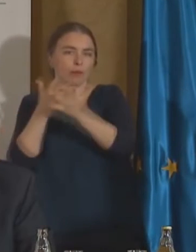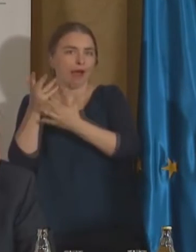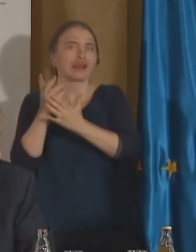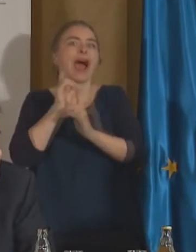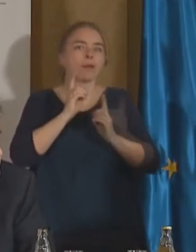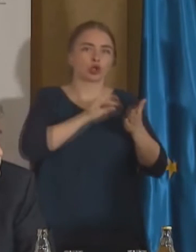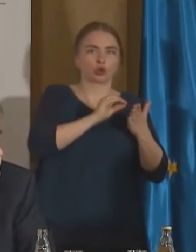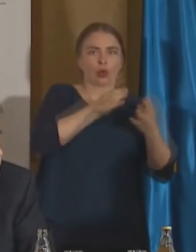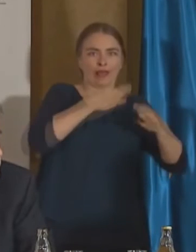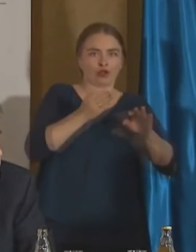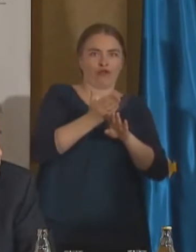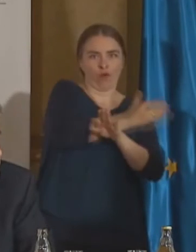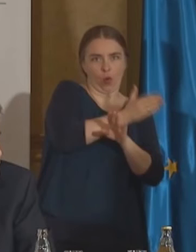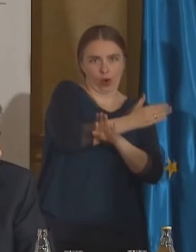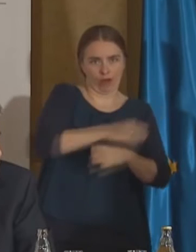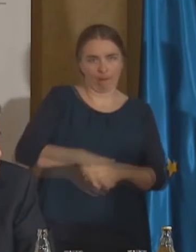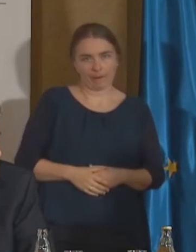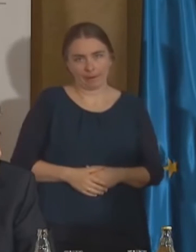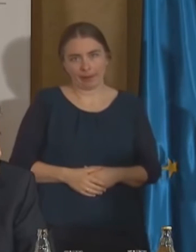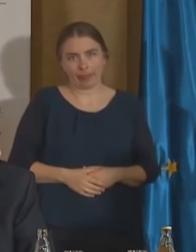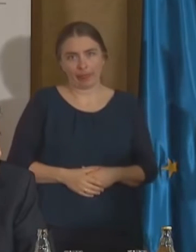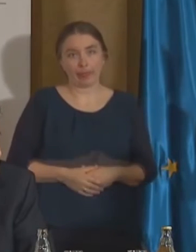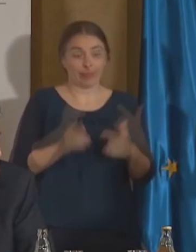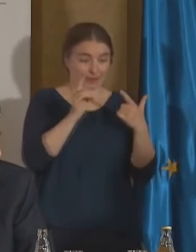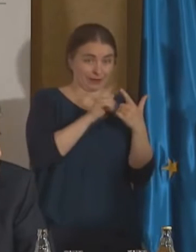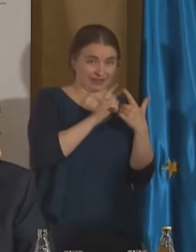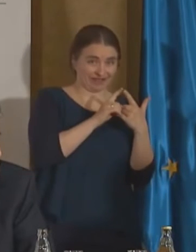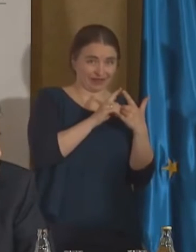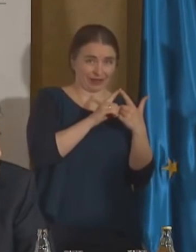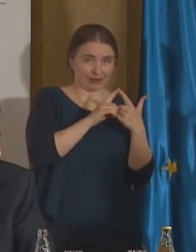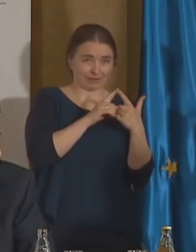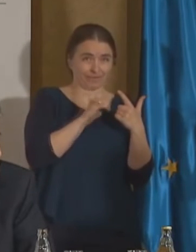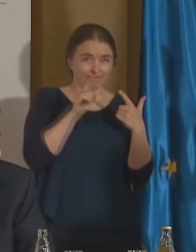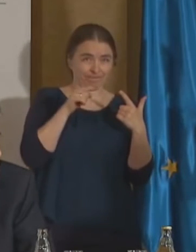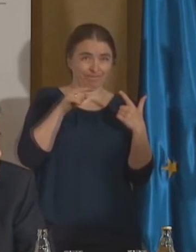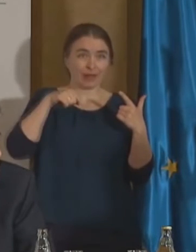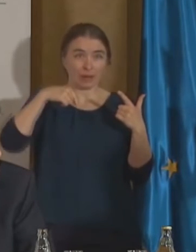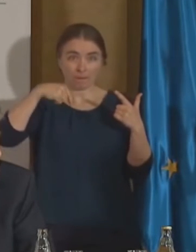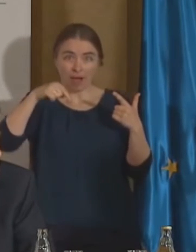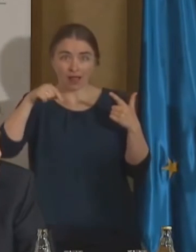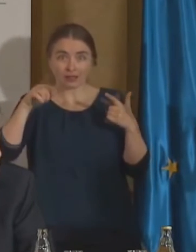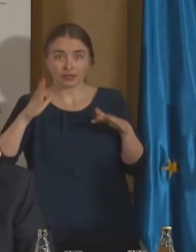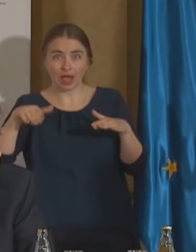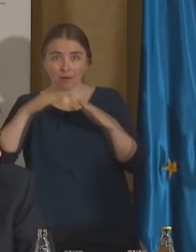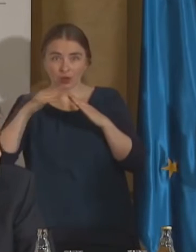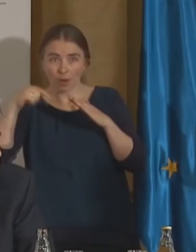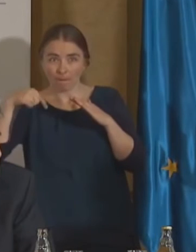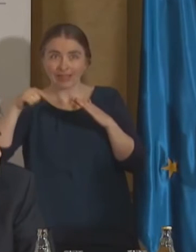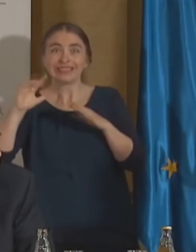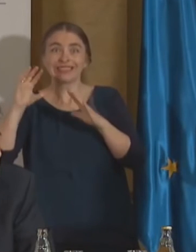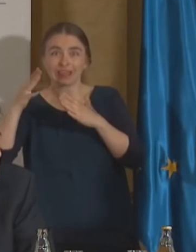Der zweite Schritt, den wir jetzt in den Blick nehmen, ist in der Oberstufe die Klasse 10, die ab Mittwoch, dem 6. Mai, in